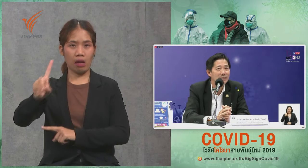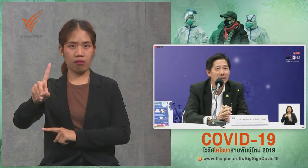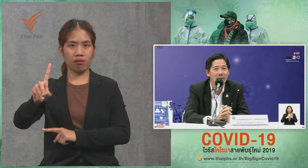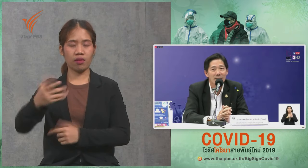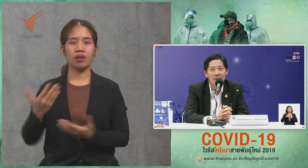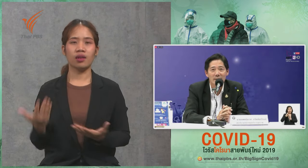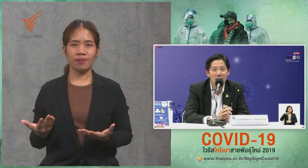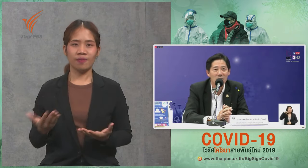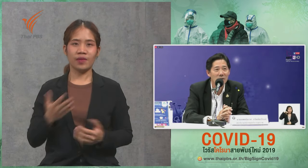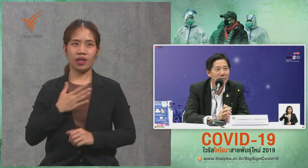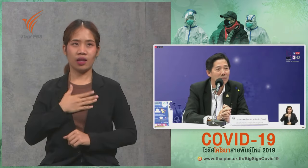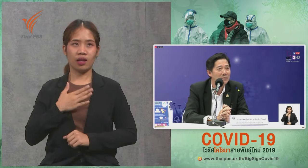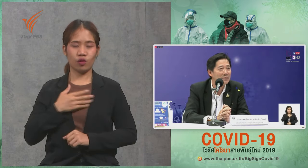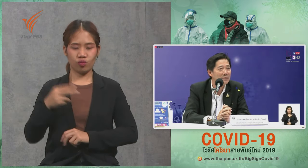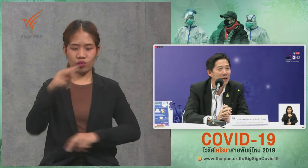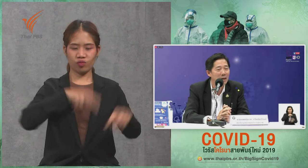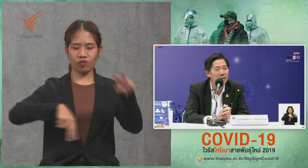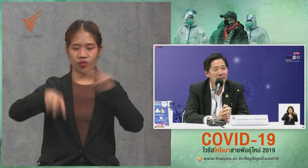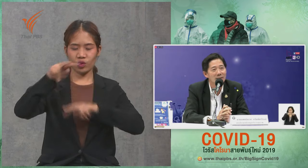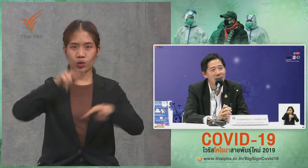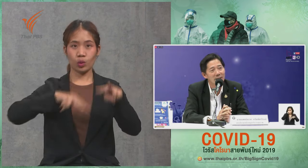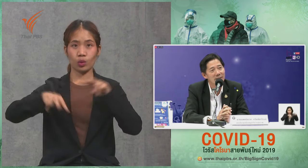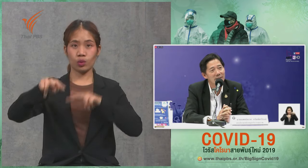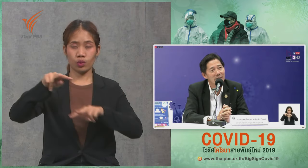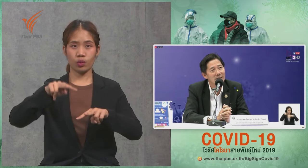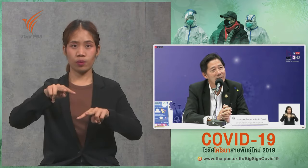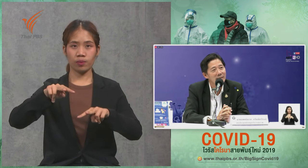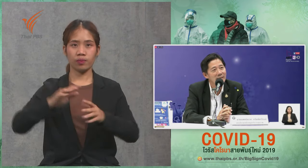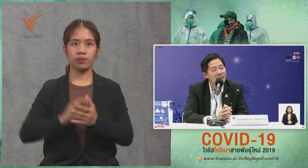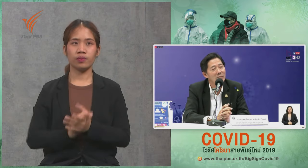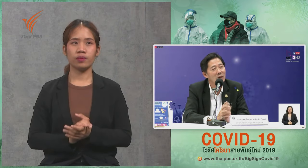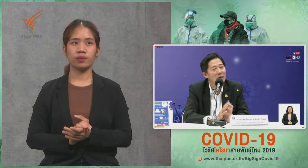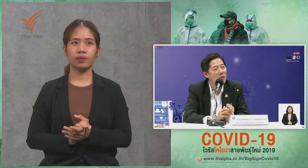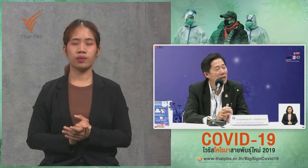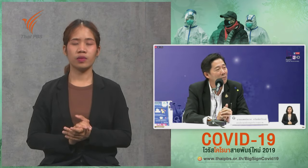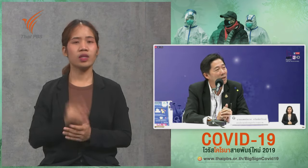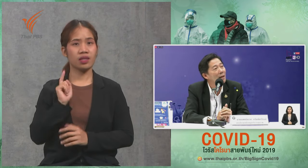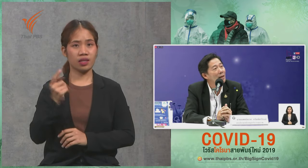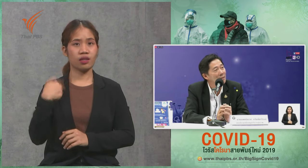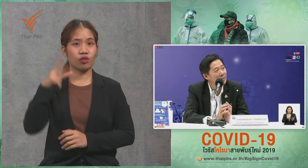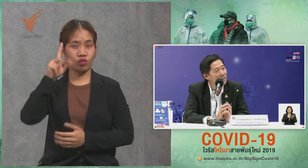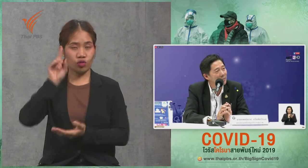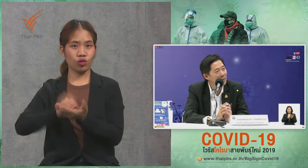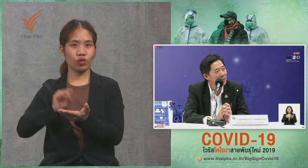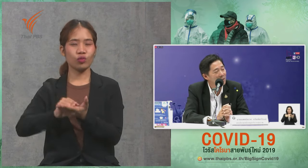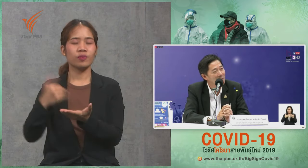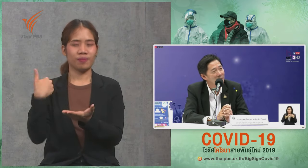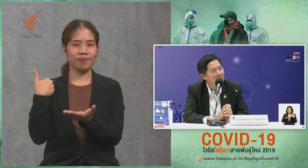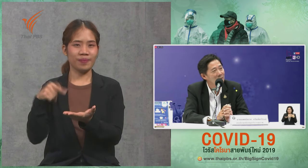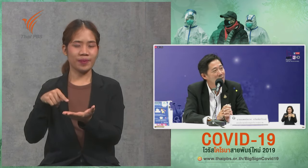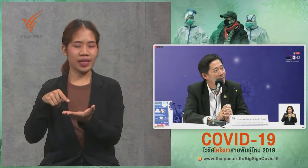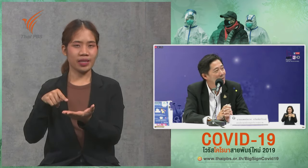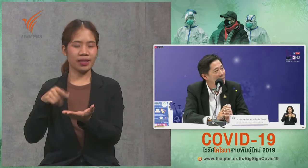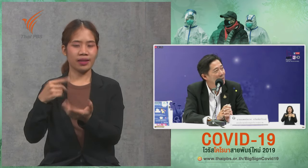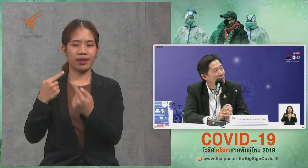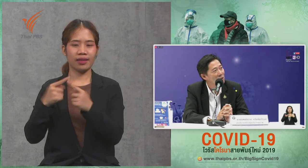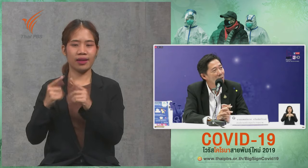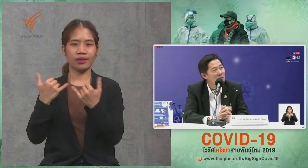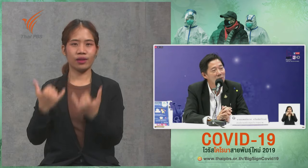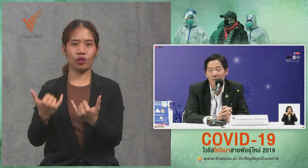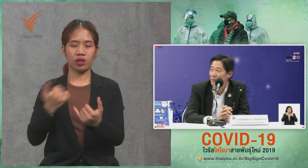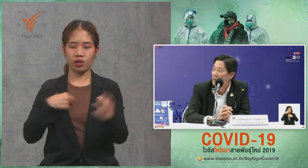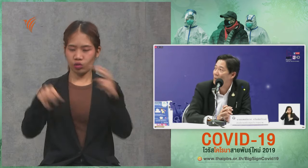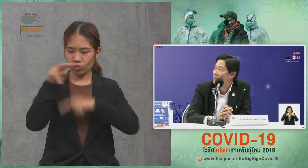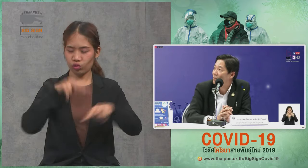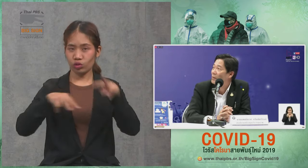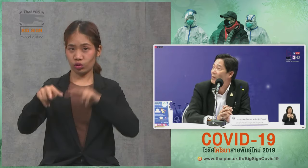การตรวจสอบกำลังเห็นที่จริงมีข้อมูลระดับหนึ่งแล้วล่ะนะครับแต่ว่าตอนนี้กำลังดำเนินการตรวจส